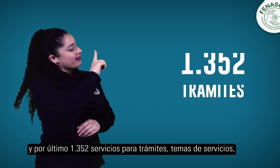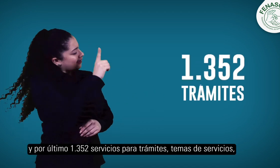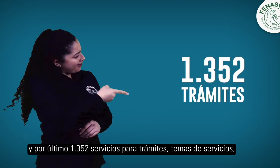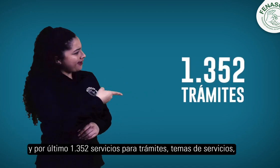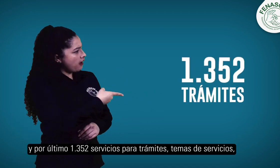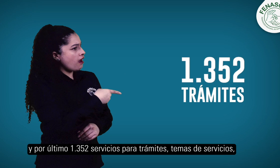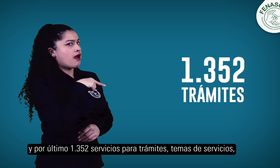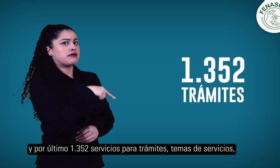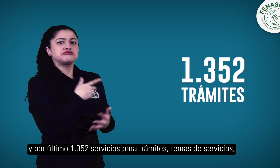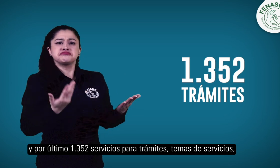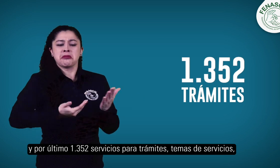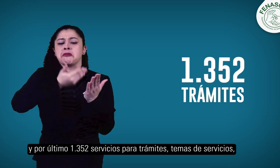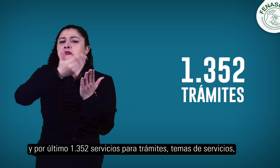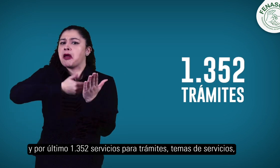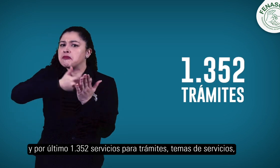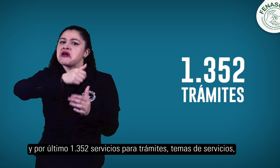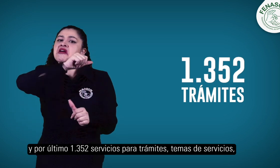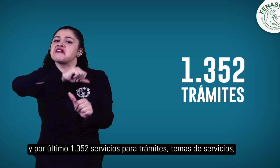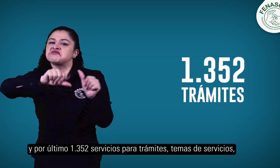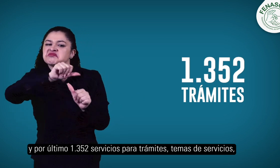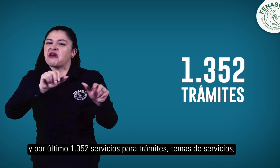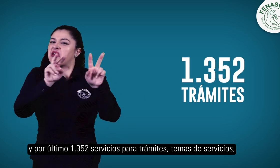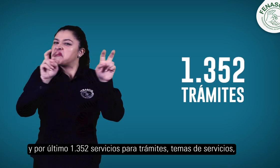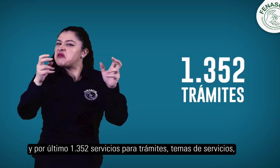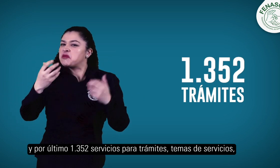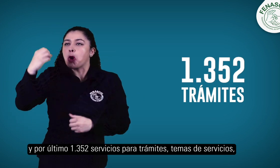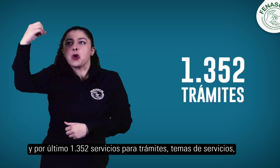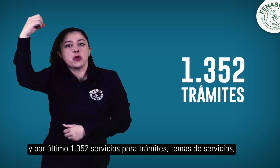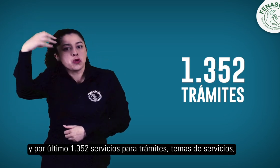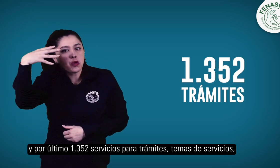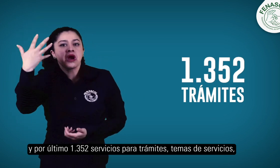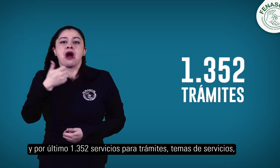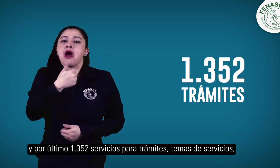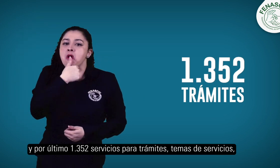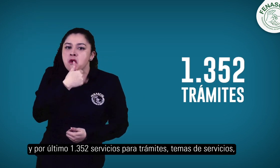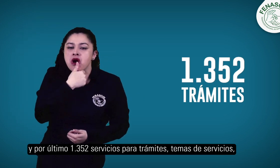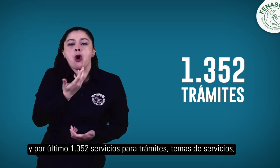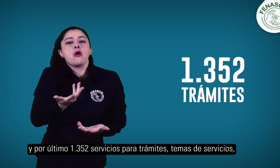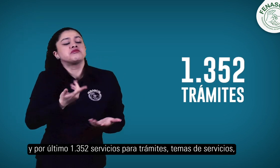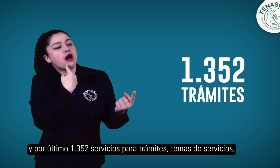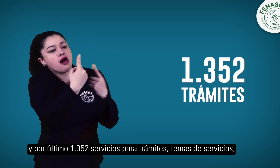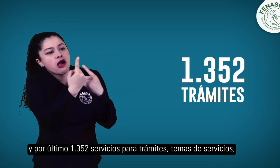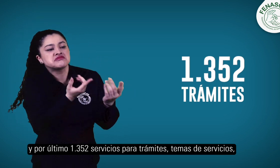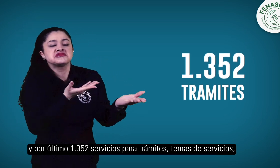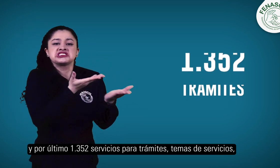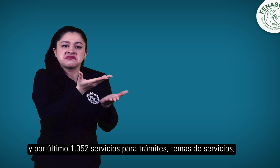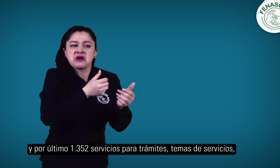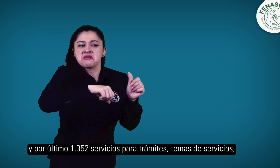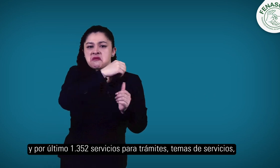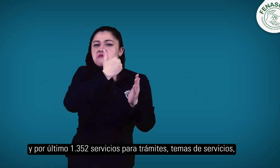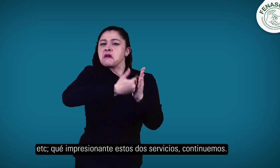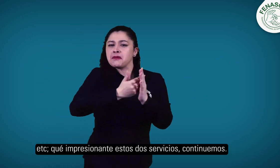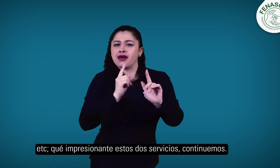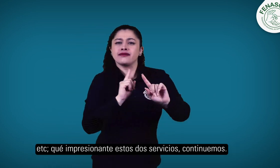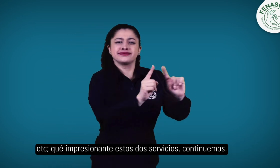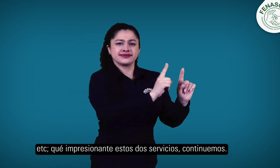Y por último, 1.352 servicios para trámites, temas de servicios públicos, etc.